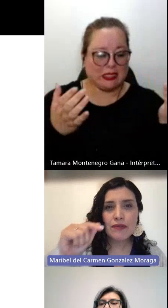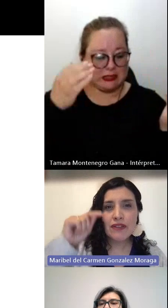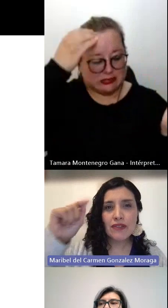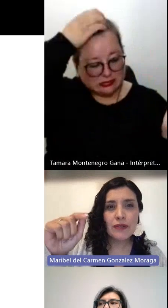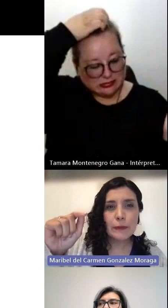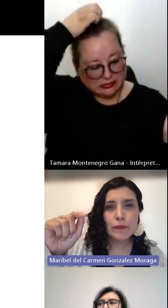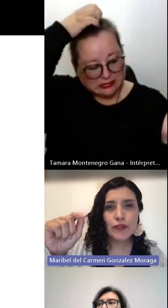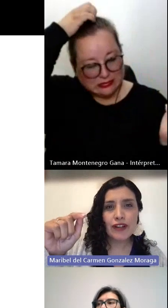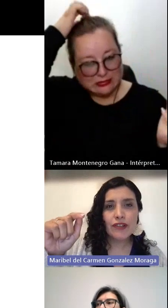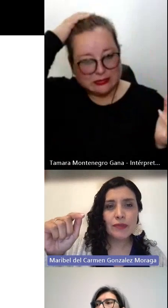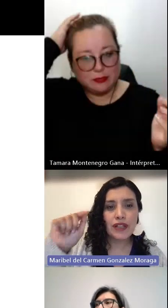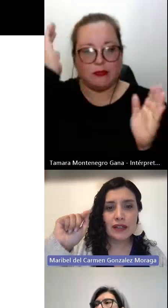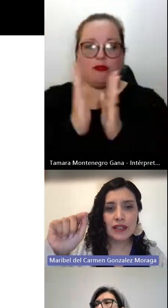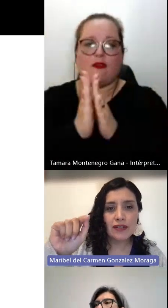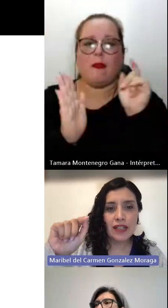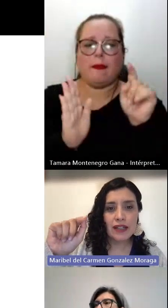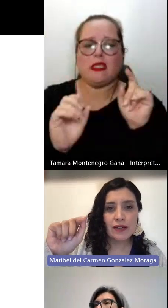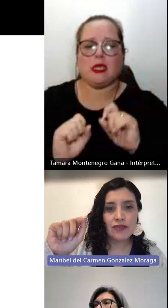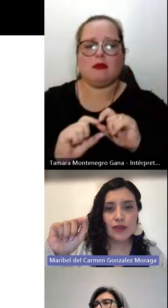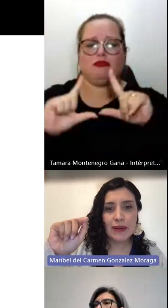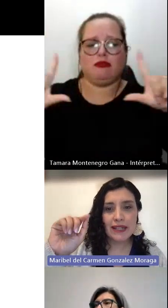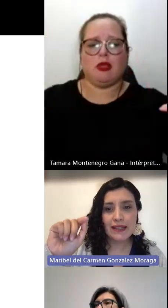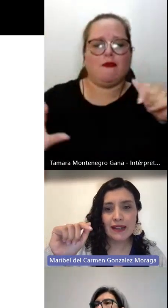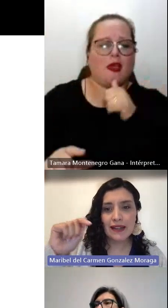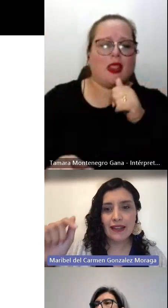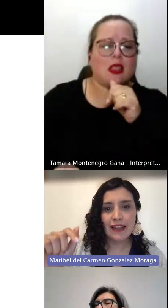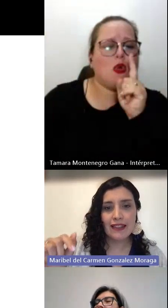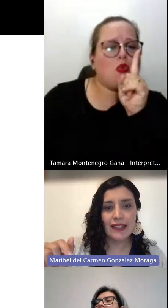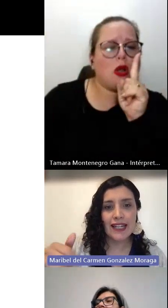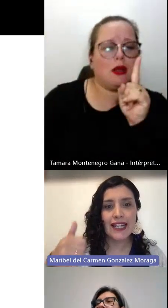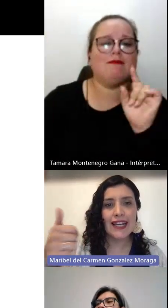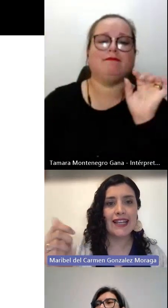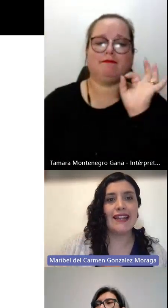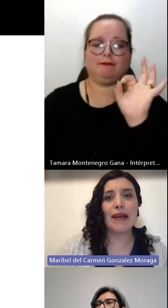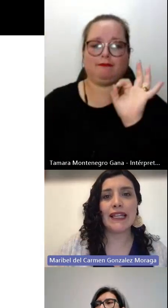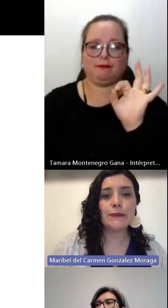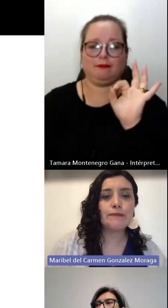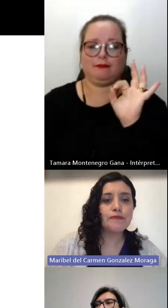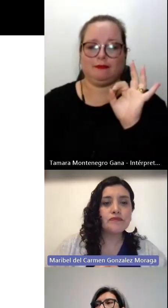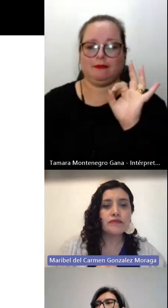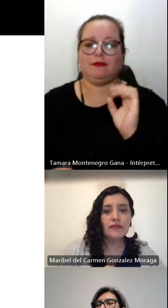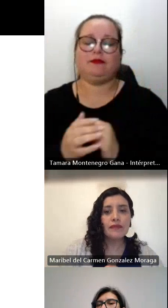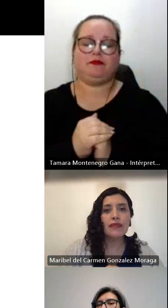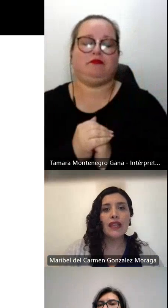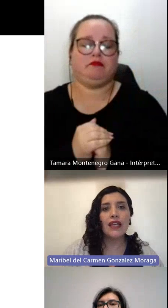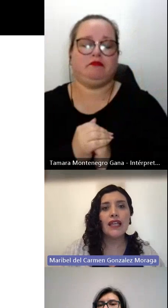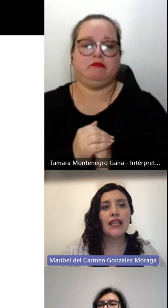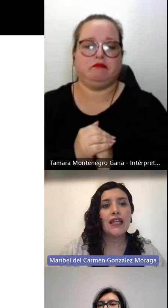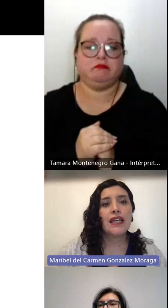pínchalo de nuevo, por favor, porque creo que no aparece entera la imagen.